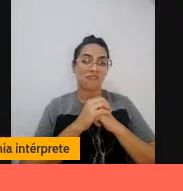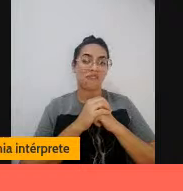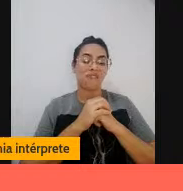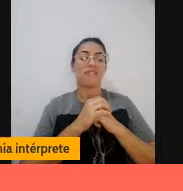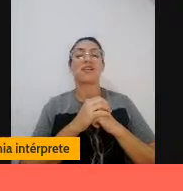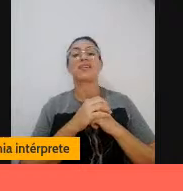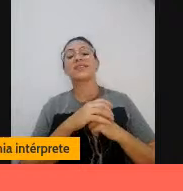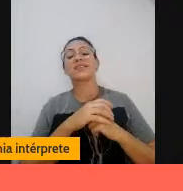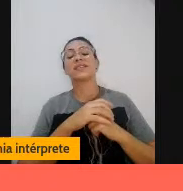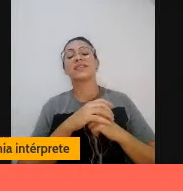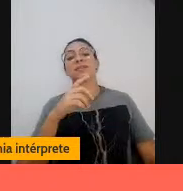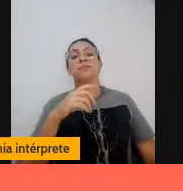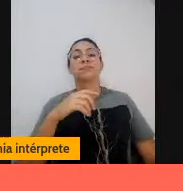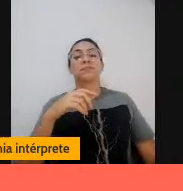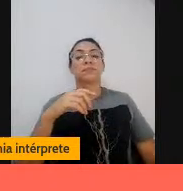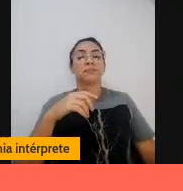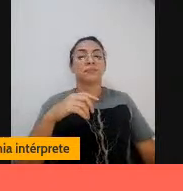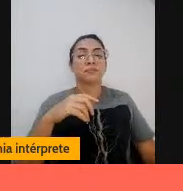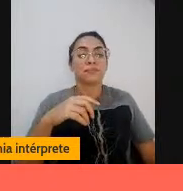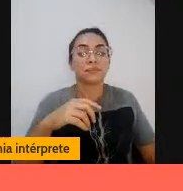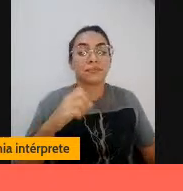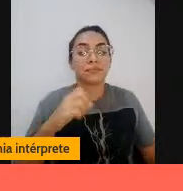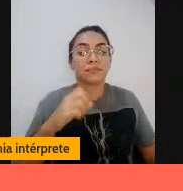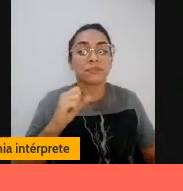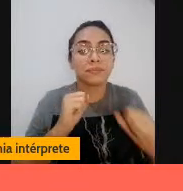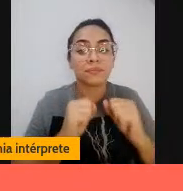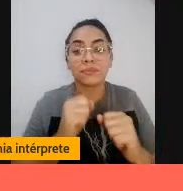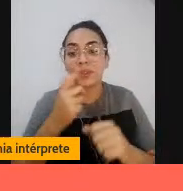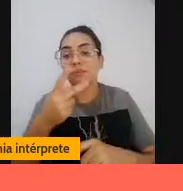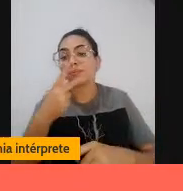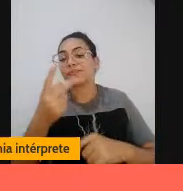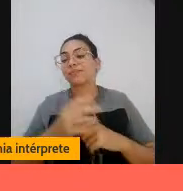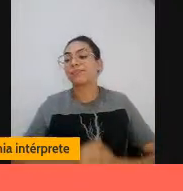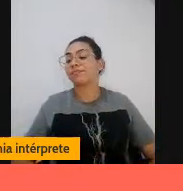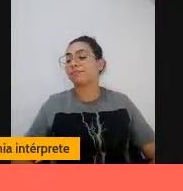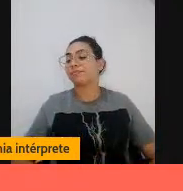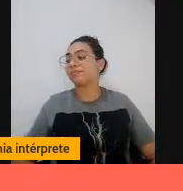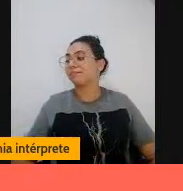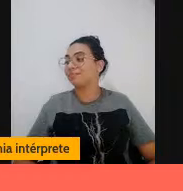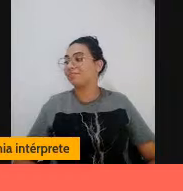Agora quem vai falar? Posso falar? Já terminou. Não vai mais.